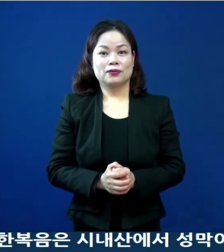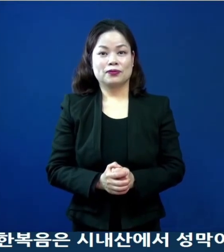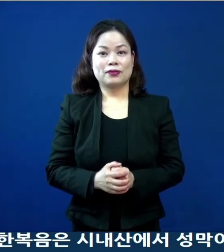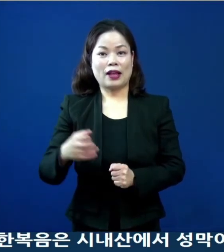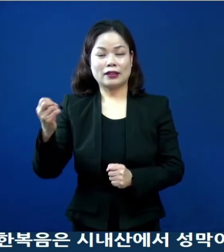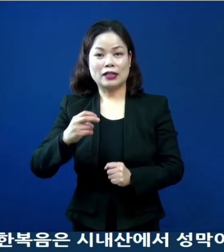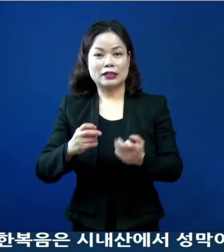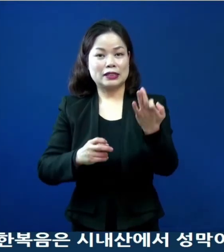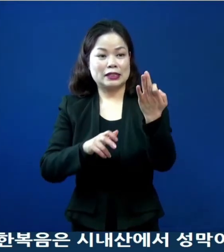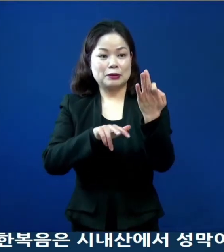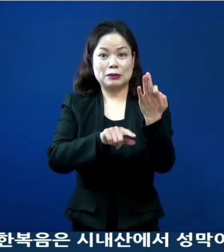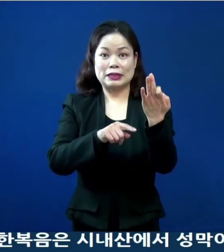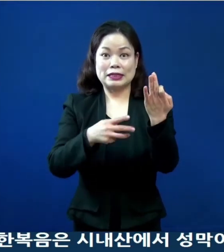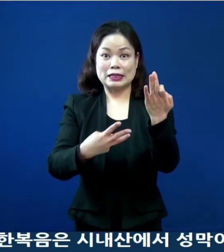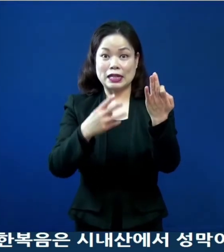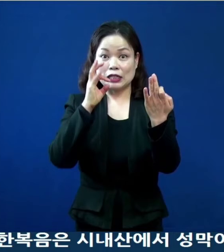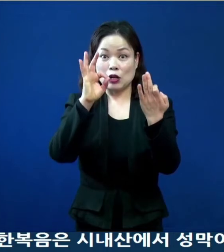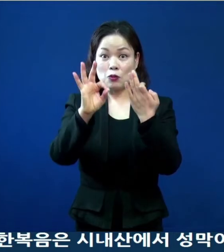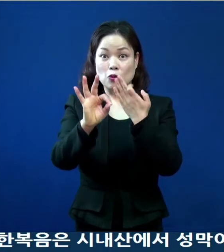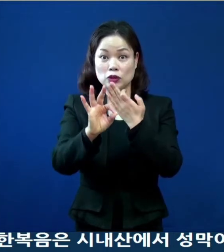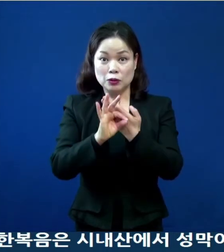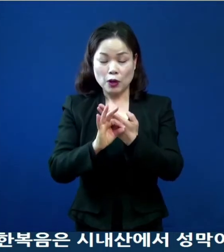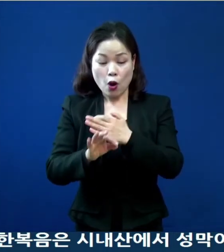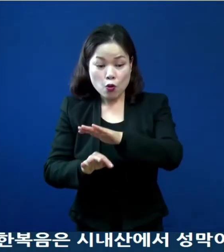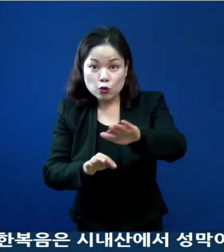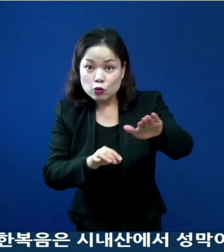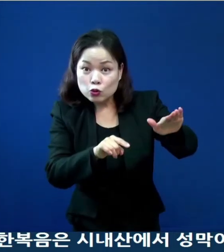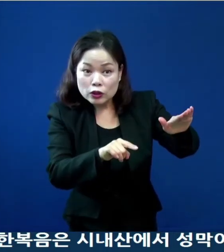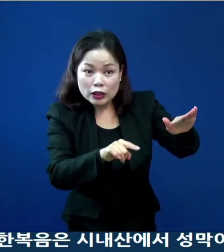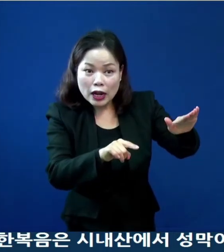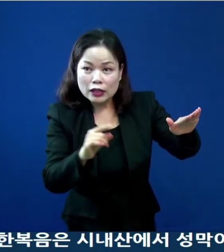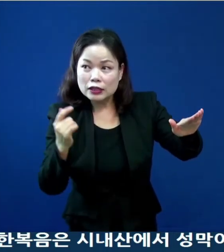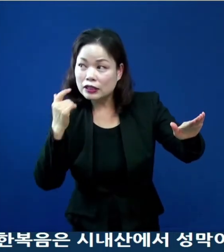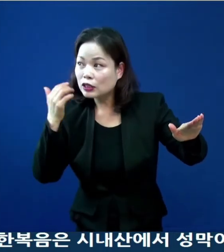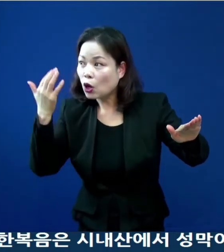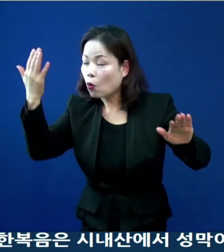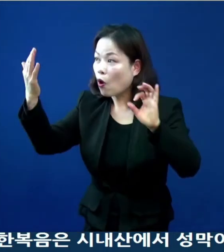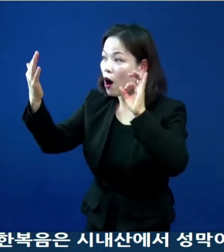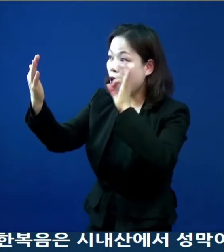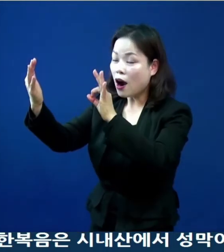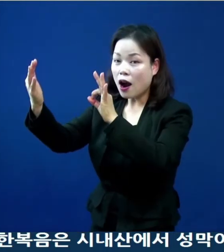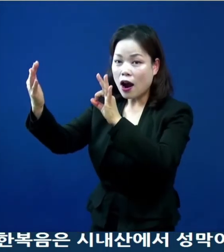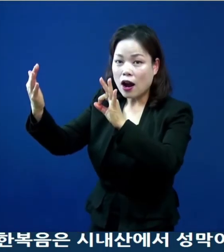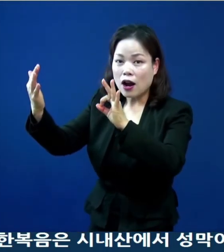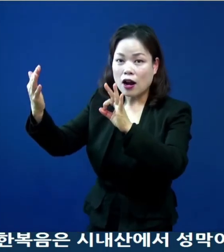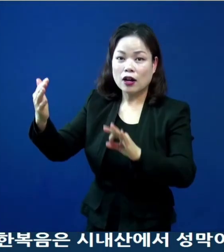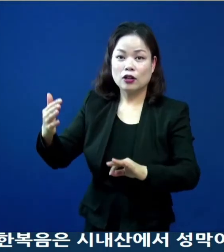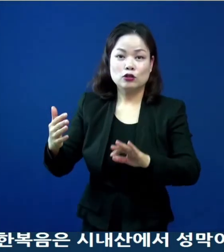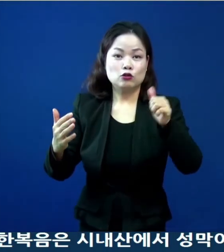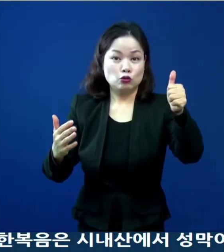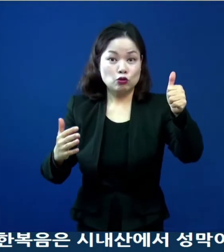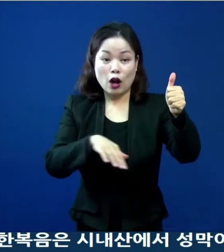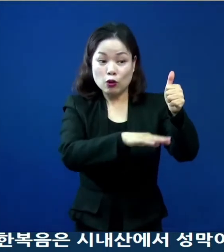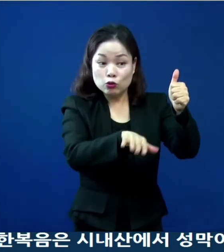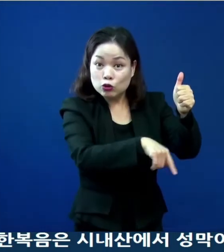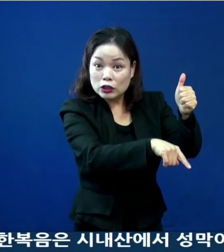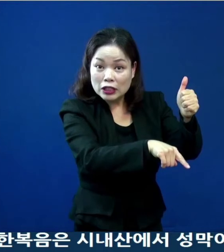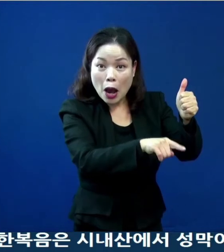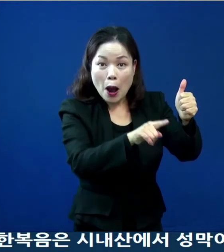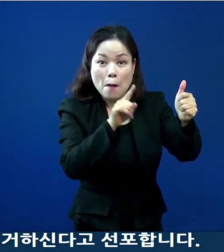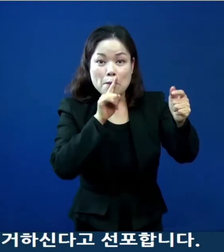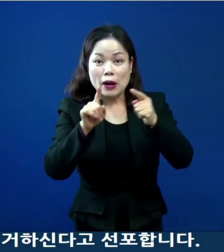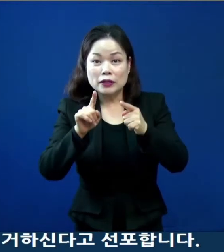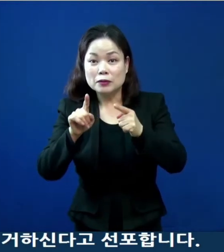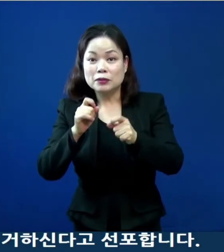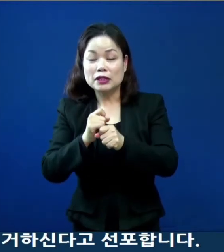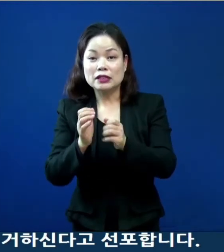다시 한번 14절을 보시면 우리가 그의 영광을 보니, 주어가 우리가 되었습니다. 말씀이